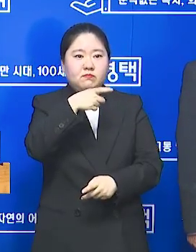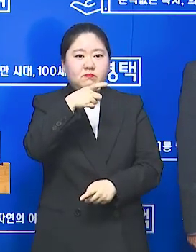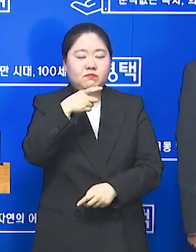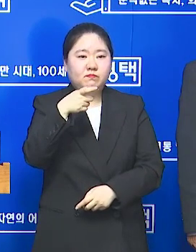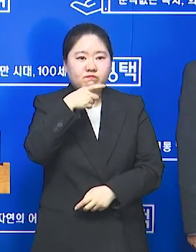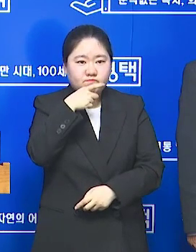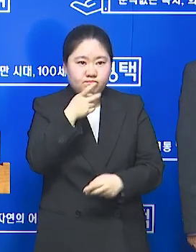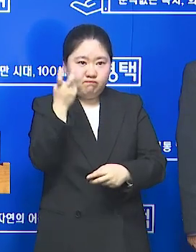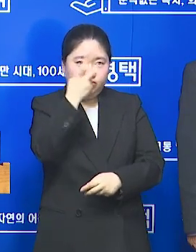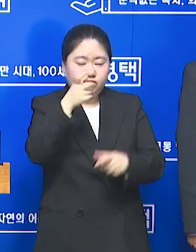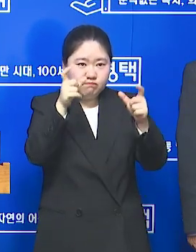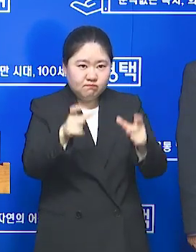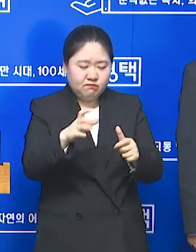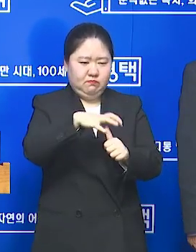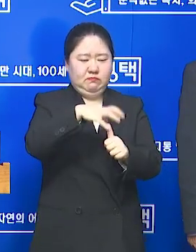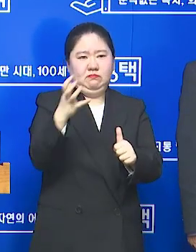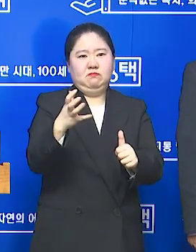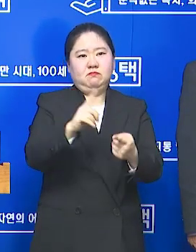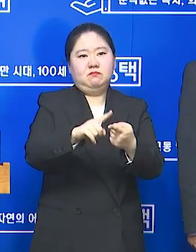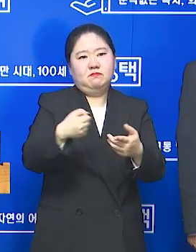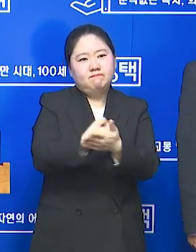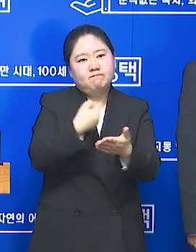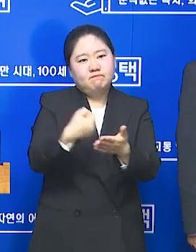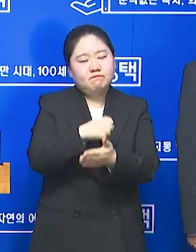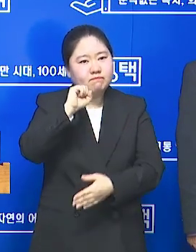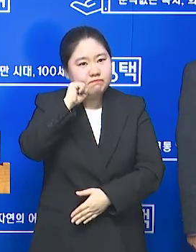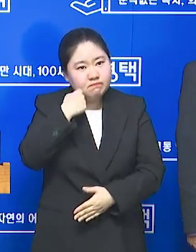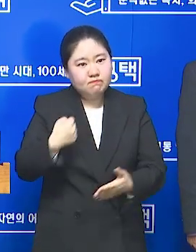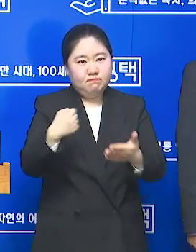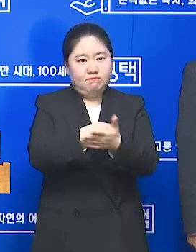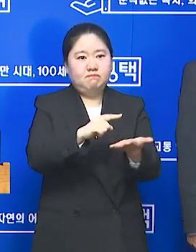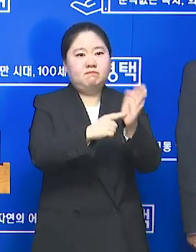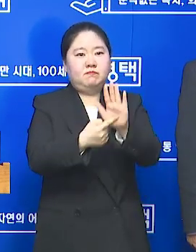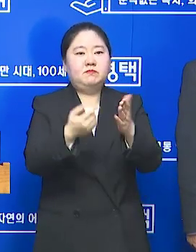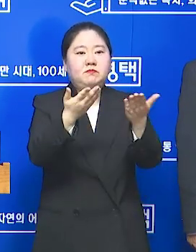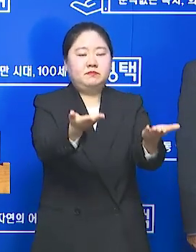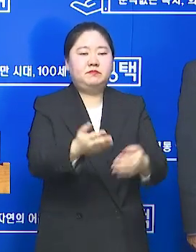해제라는 정말 안타깝고 어려운 결정을 내렸다는 말씀을 드립니다.